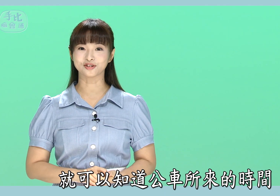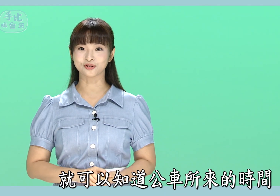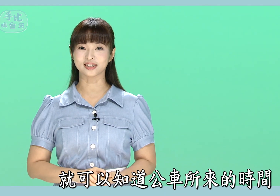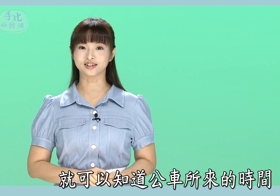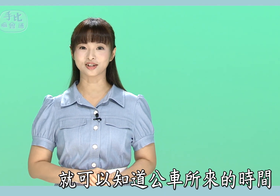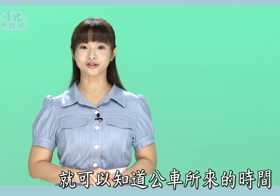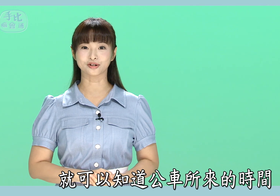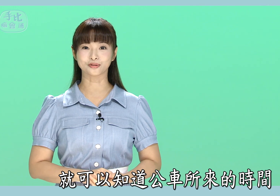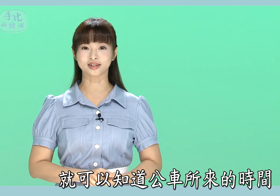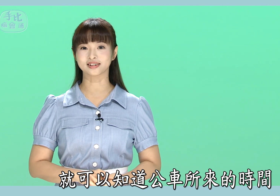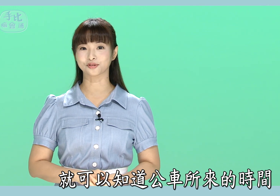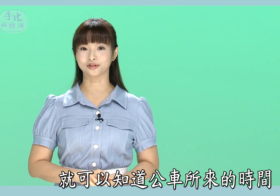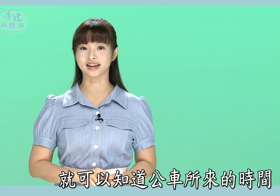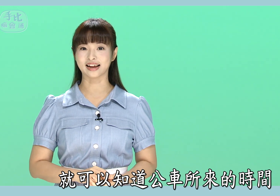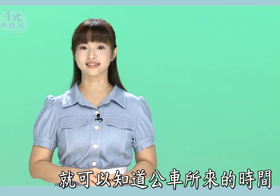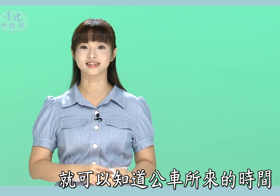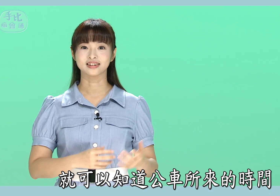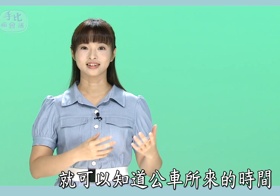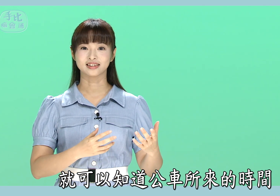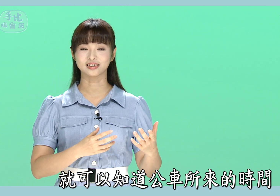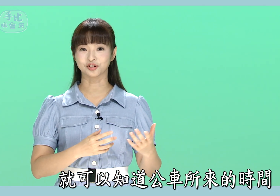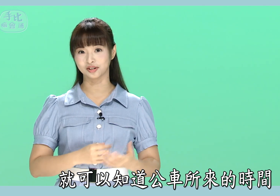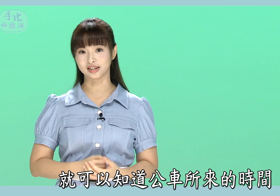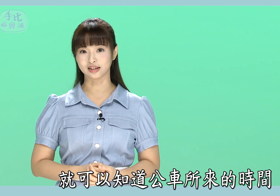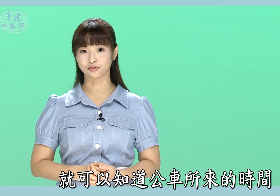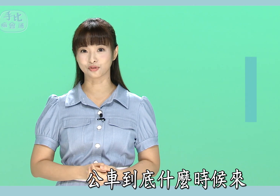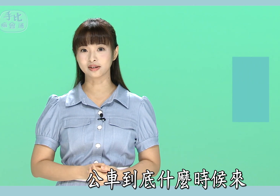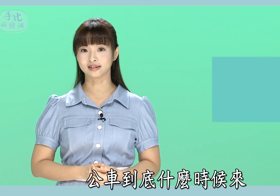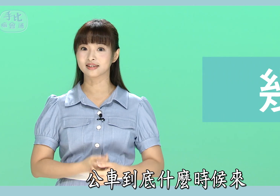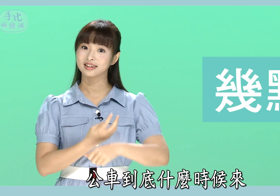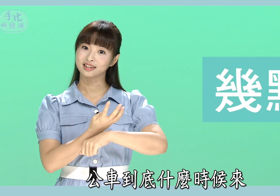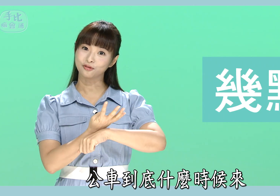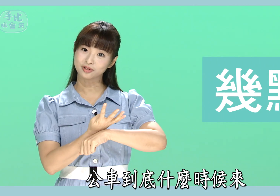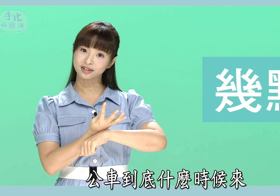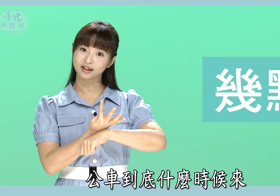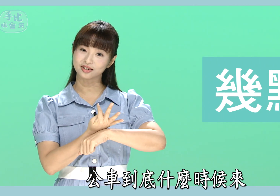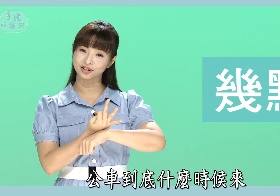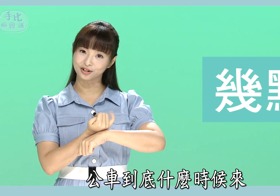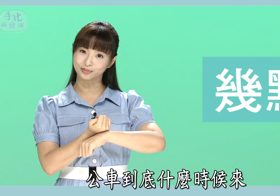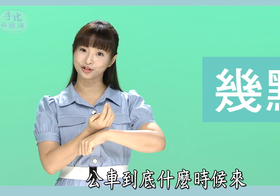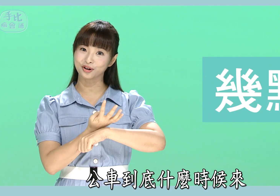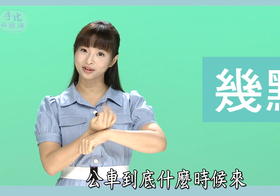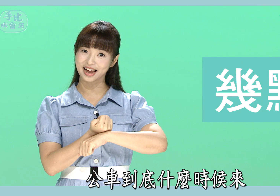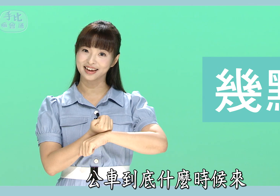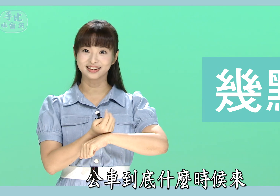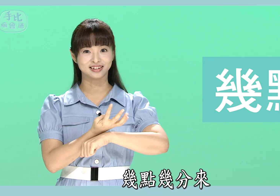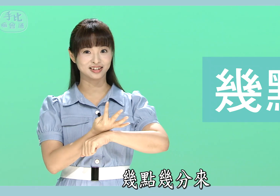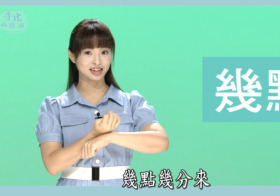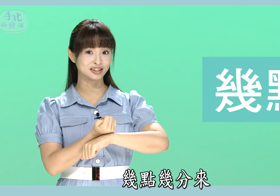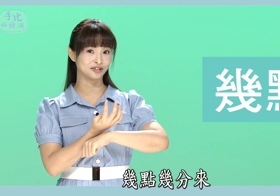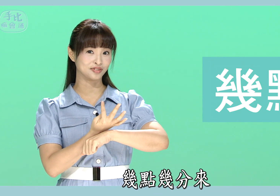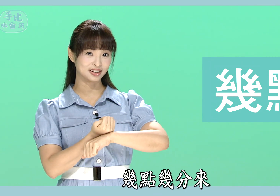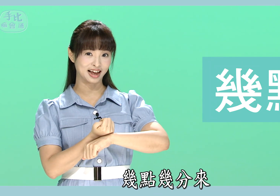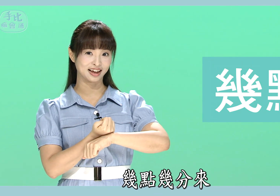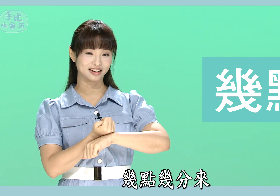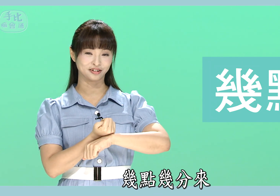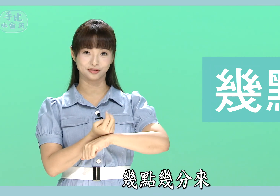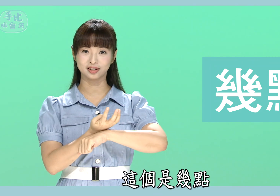可以知道呢公车所来的这个时间。所以呢，公车到底什么时候来，几点几分来？哦，这个是